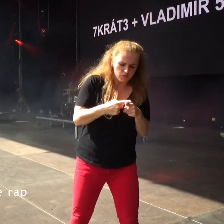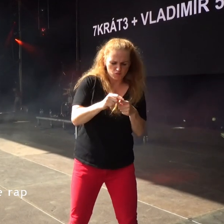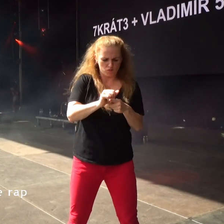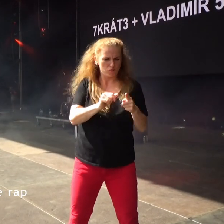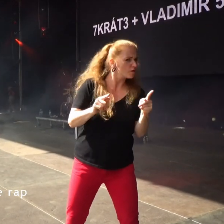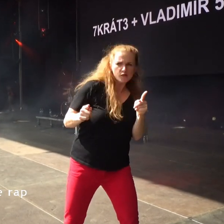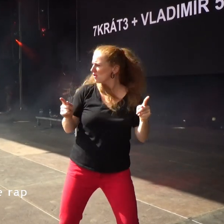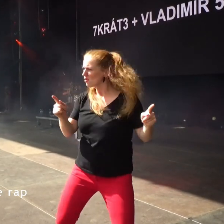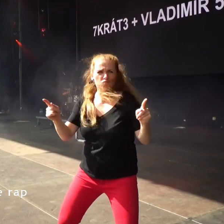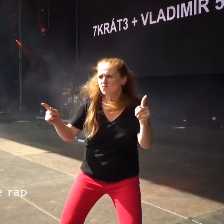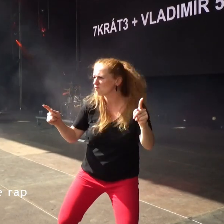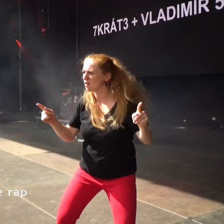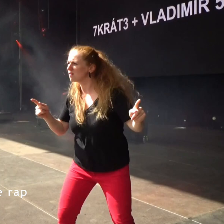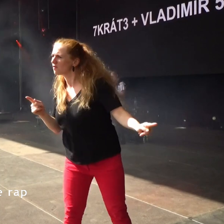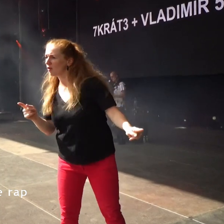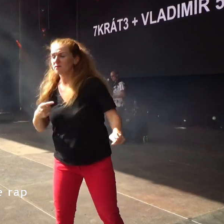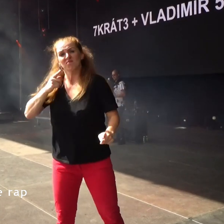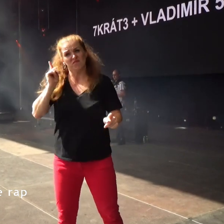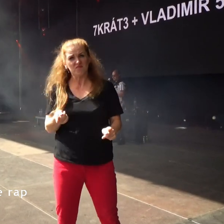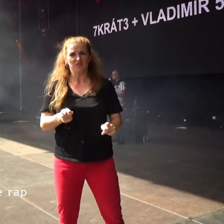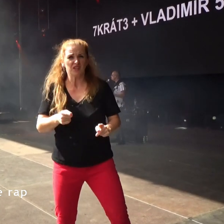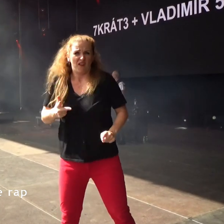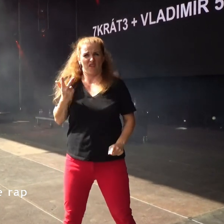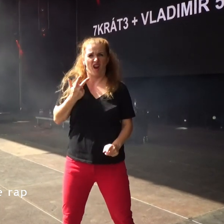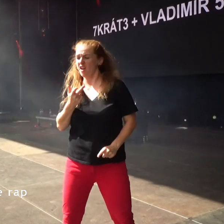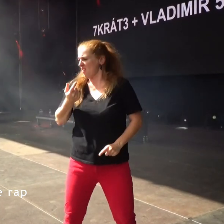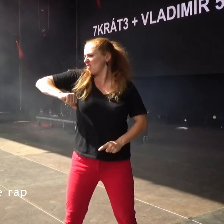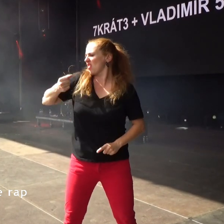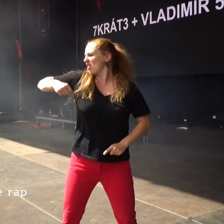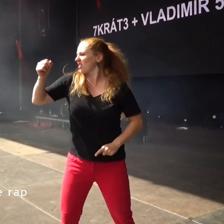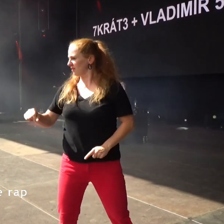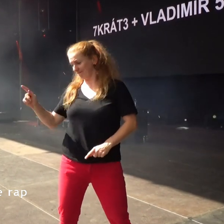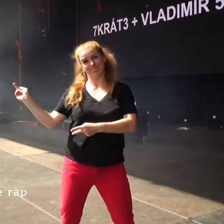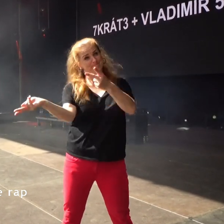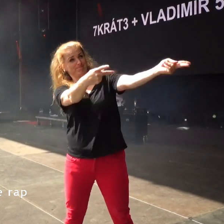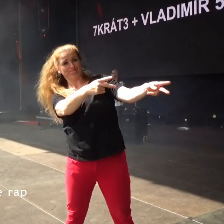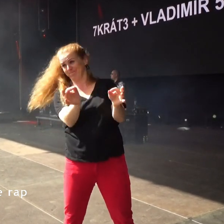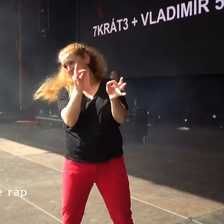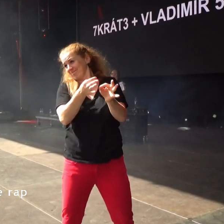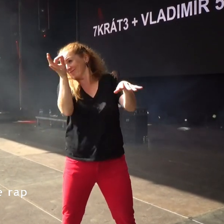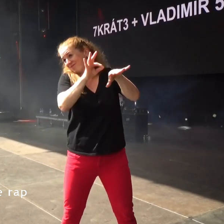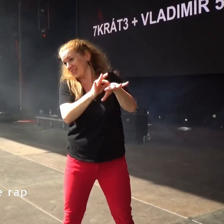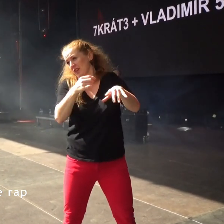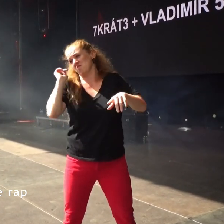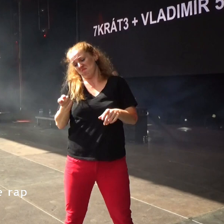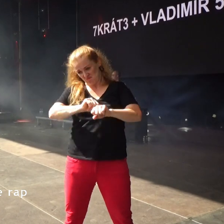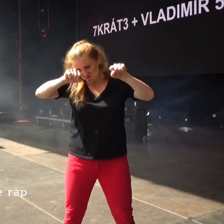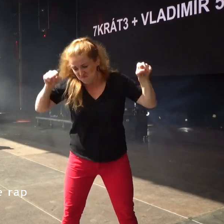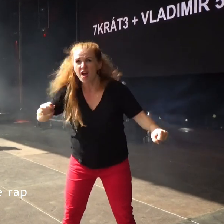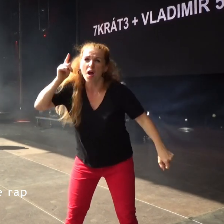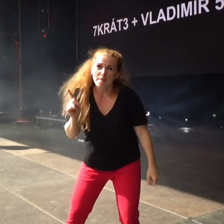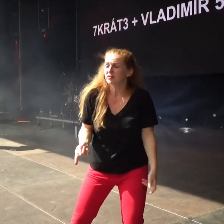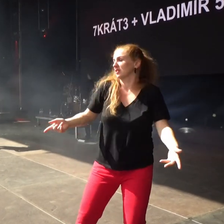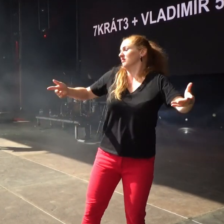ještě kudům brůzima, brůzima zbytí. Ještě dělo poděl jel na šíkí, podčas musím vedit svojich